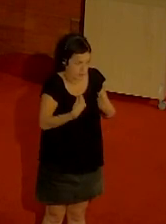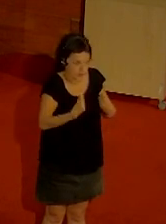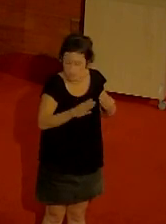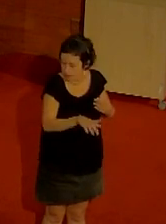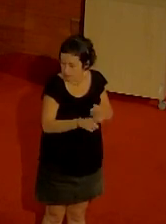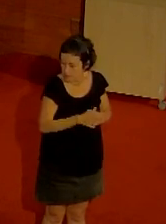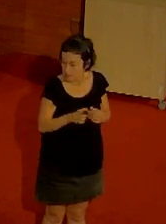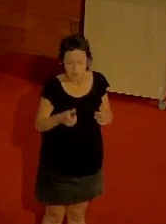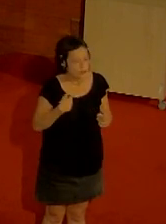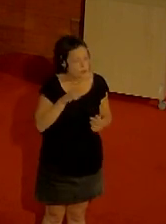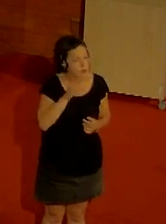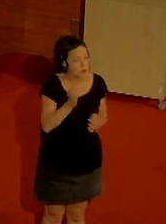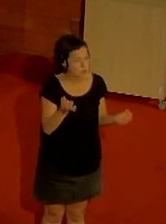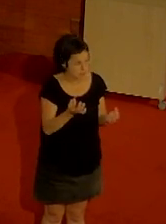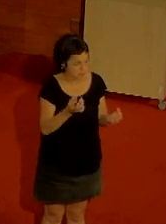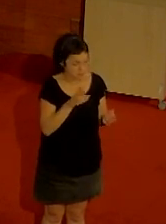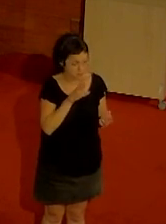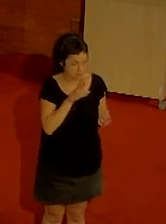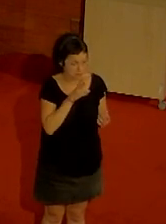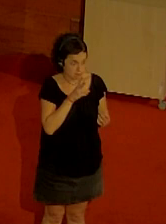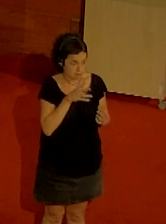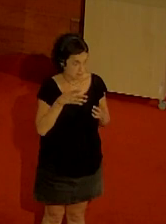que 2 años después,